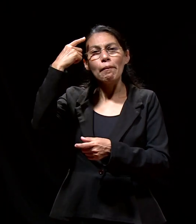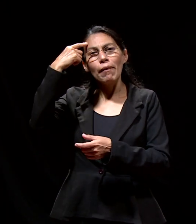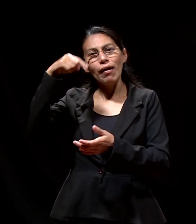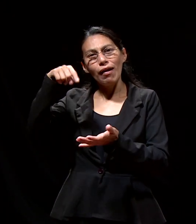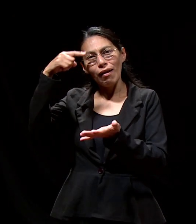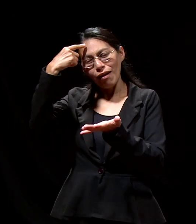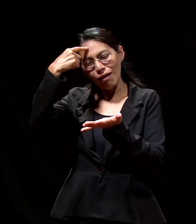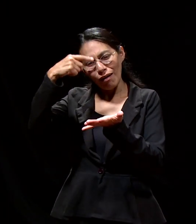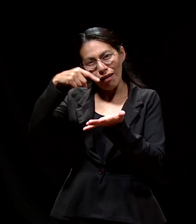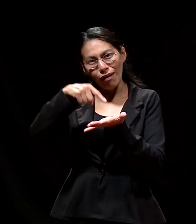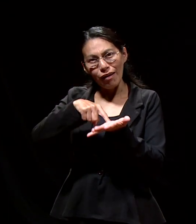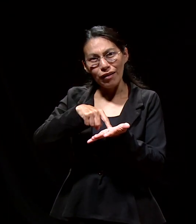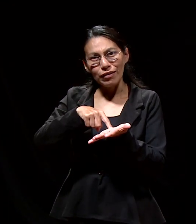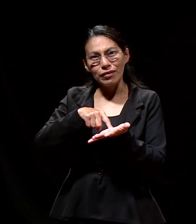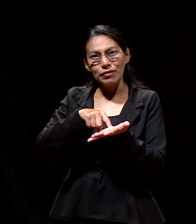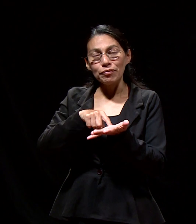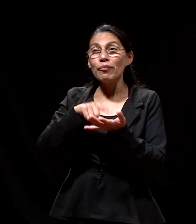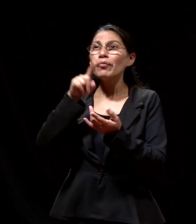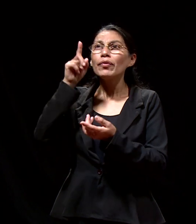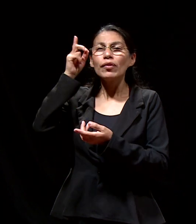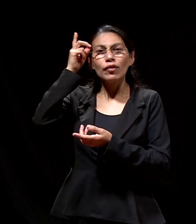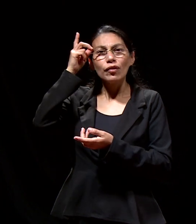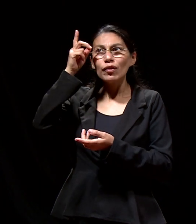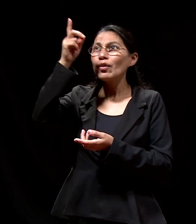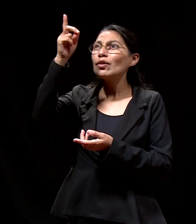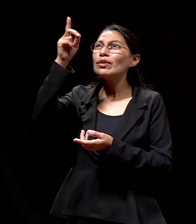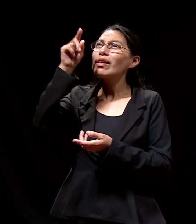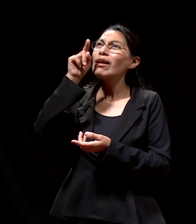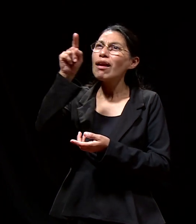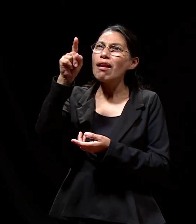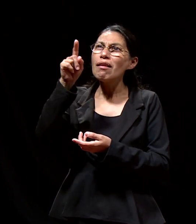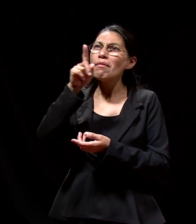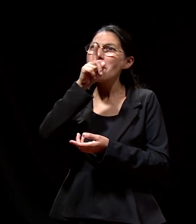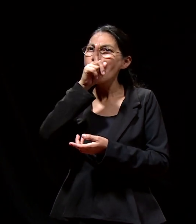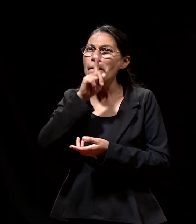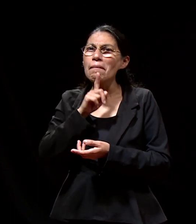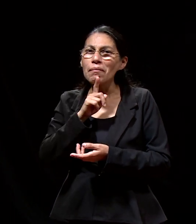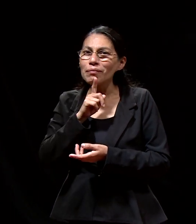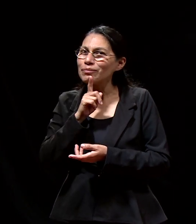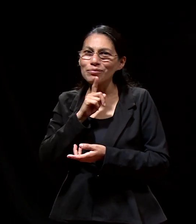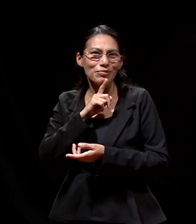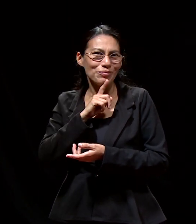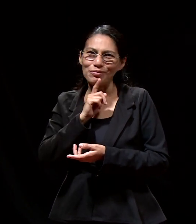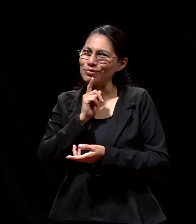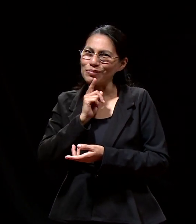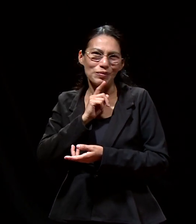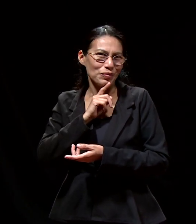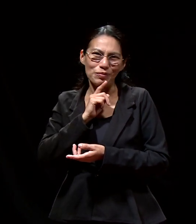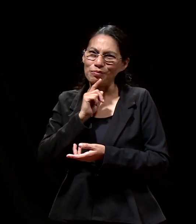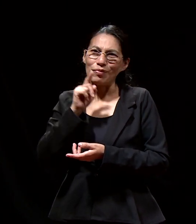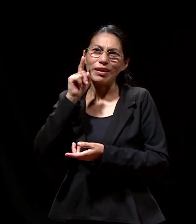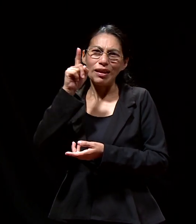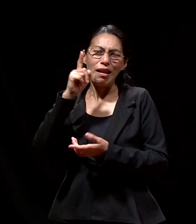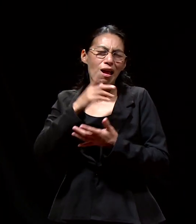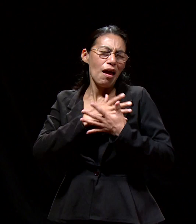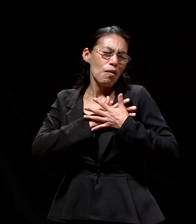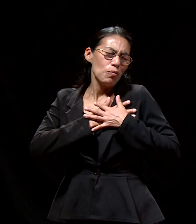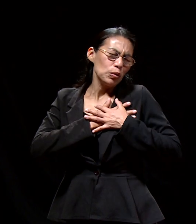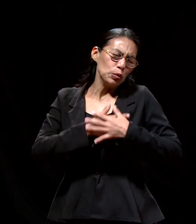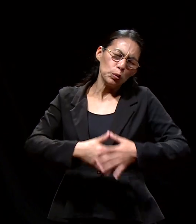creer en aquel que no sabe mentir y es infinitamente amoroso